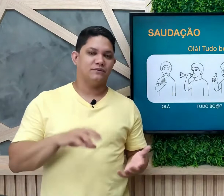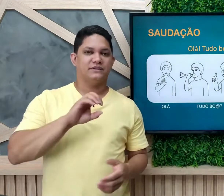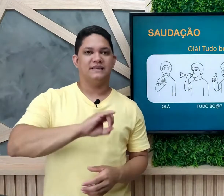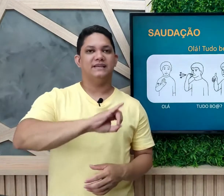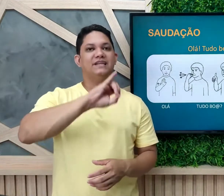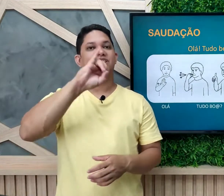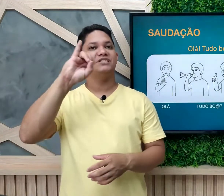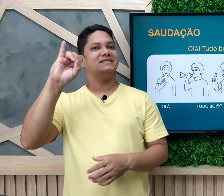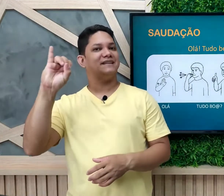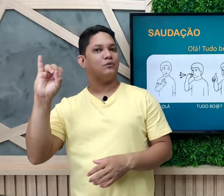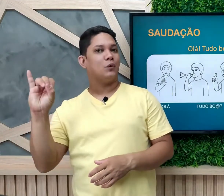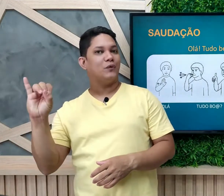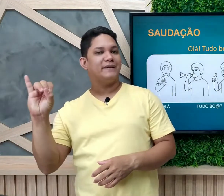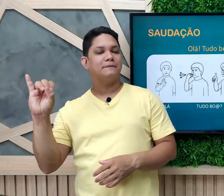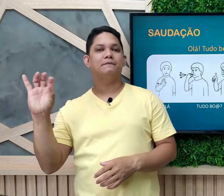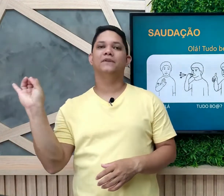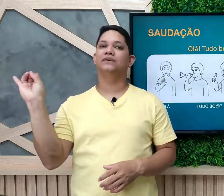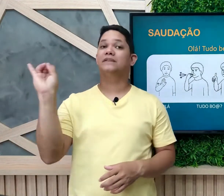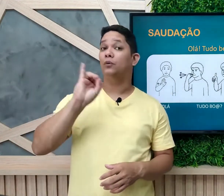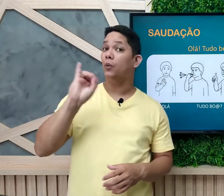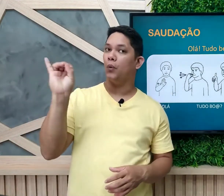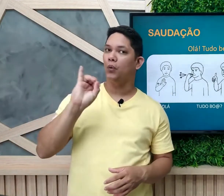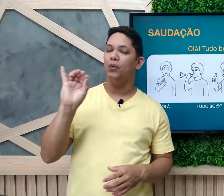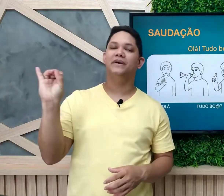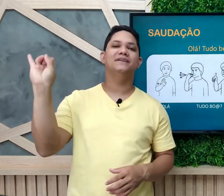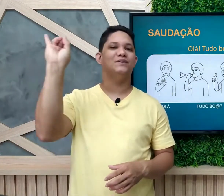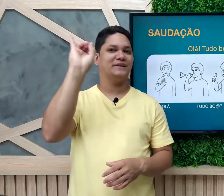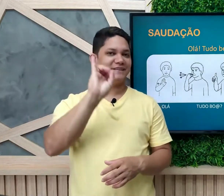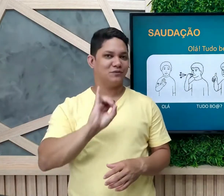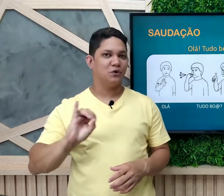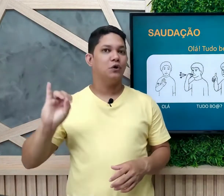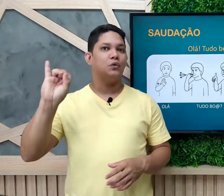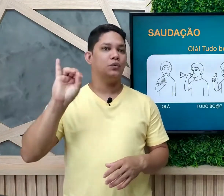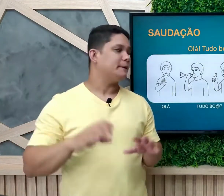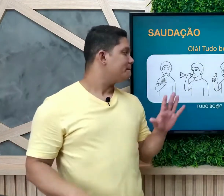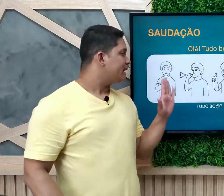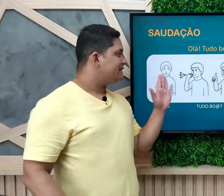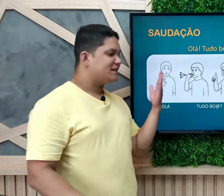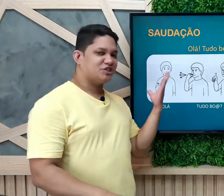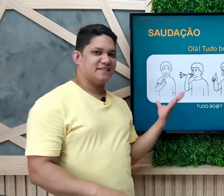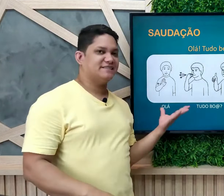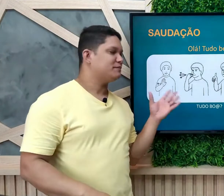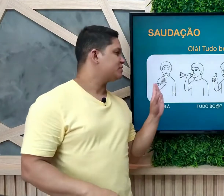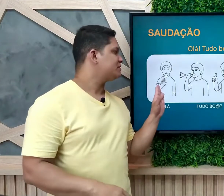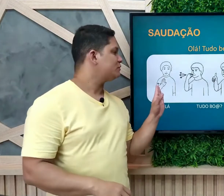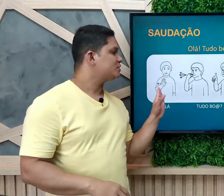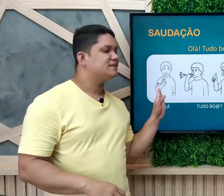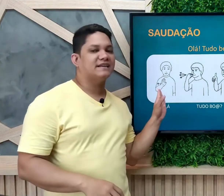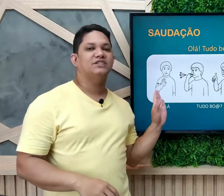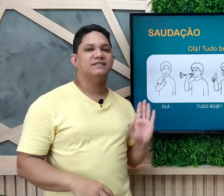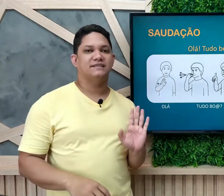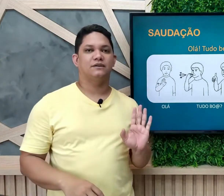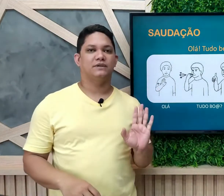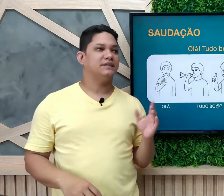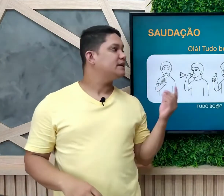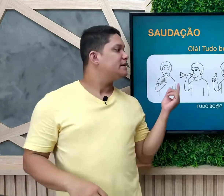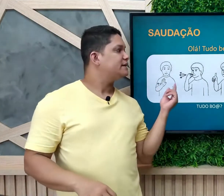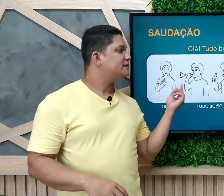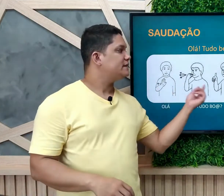que é este sinal oi, ou então oi, ou então oi. Neste exemplo, a gente vai utilizar este sinal aqui, que